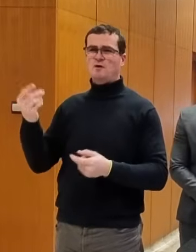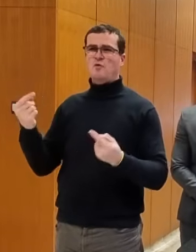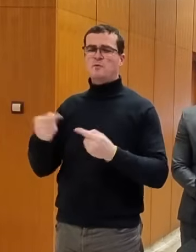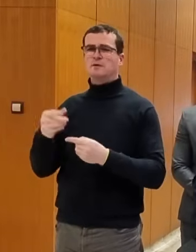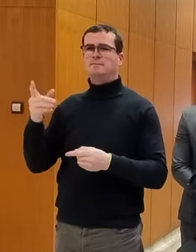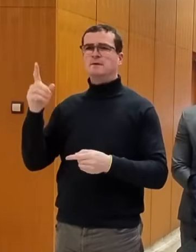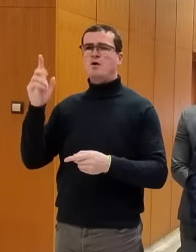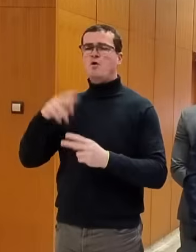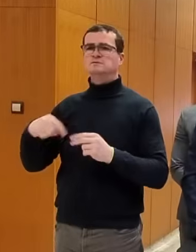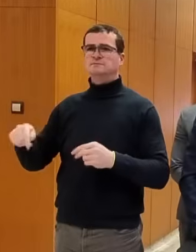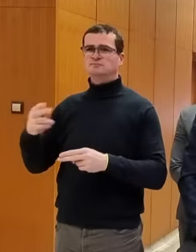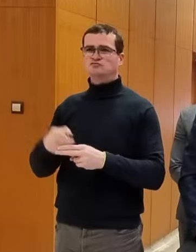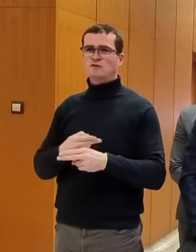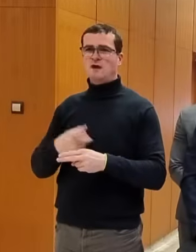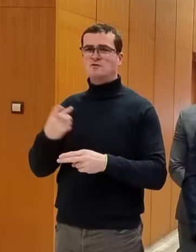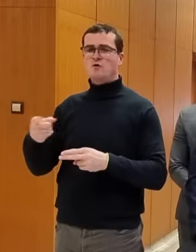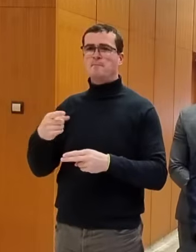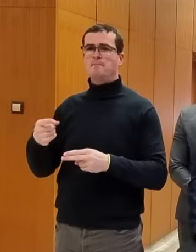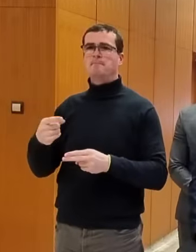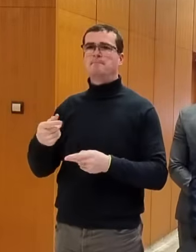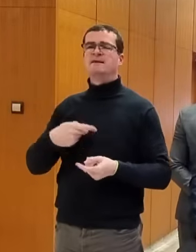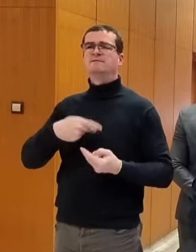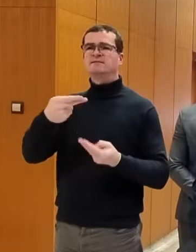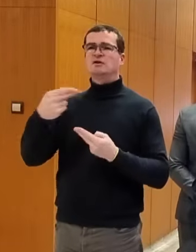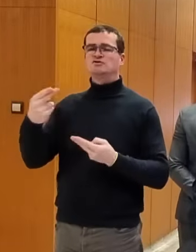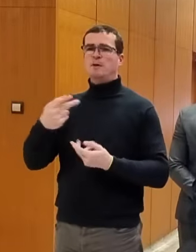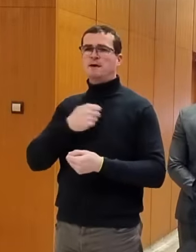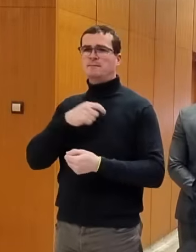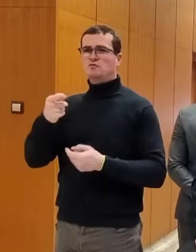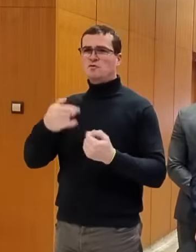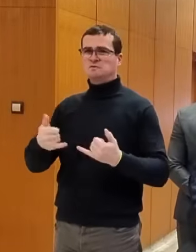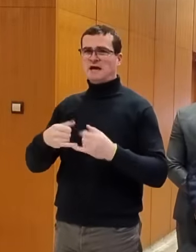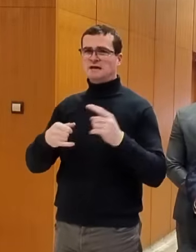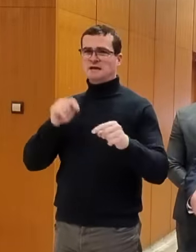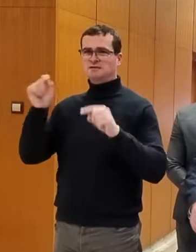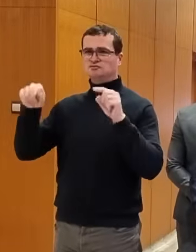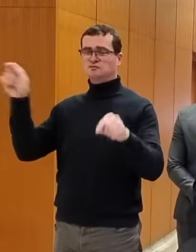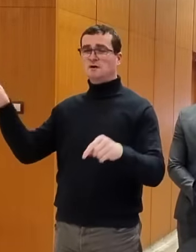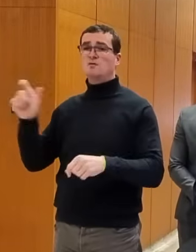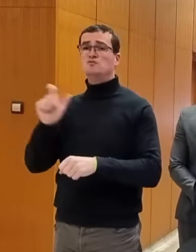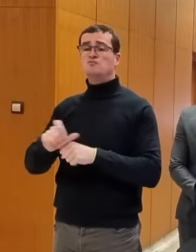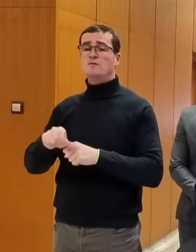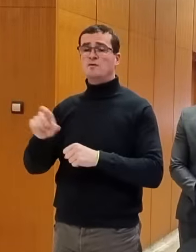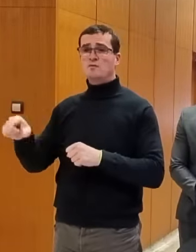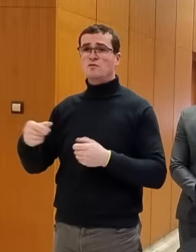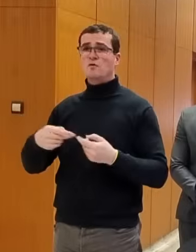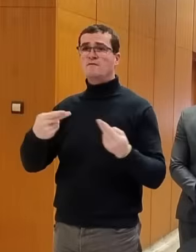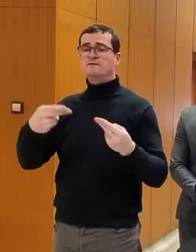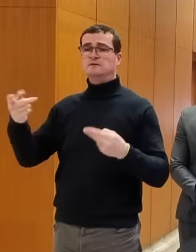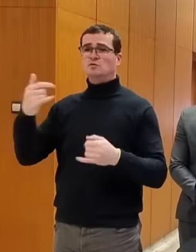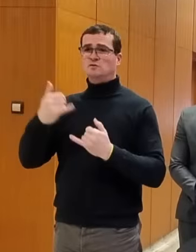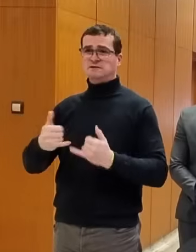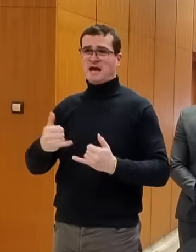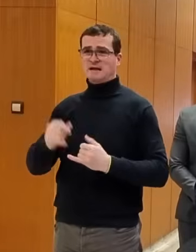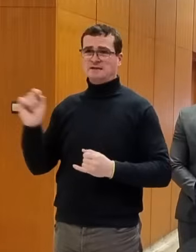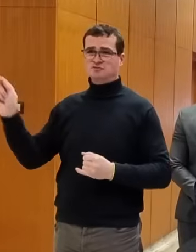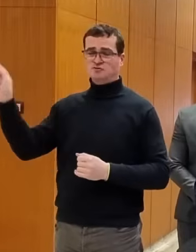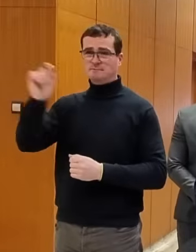oproti ostatným krajinám, a v zásade vyvážame kriminalitu do zahraničia, alebo ten dôsledok toho je, že vyvážame kriminalitu do